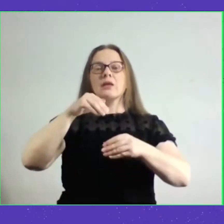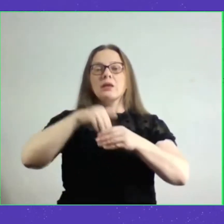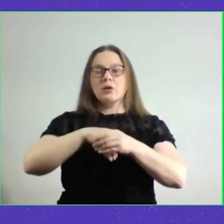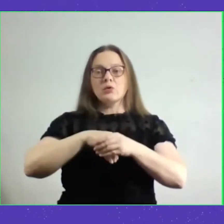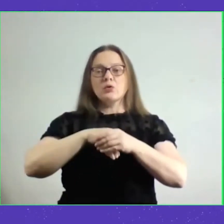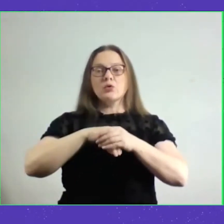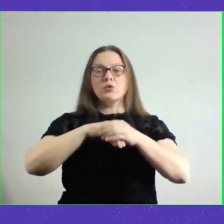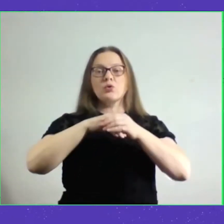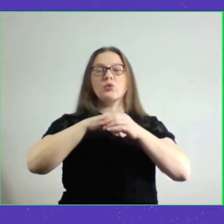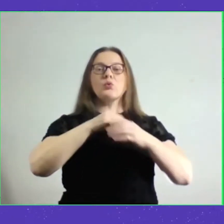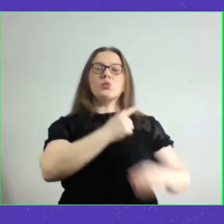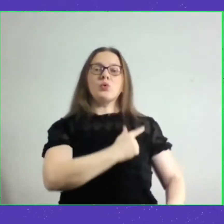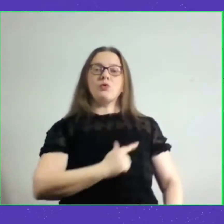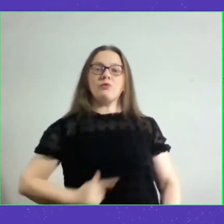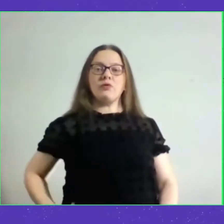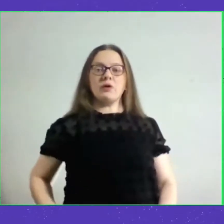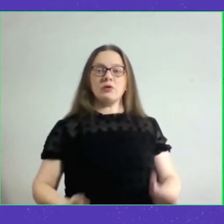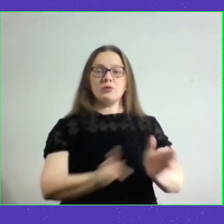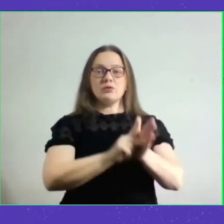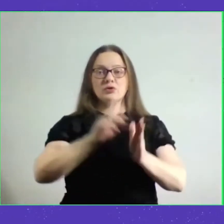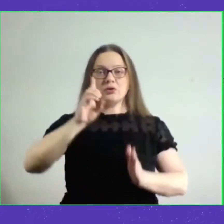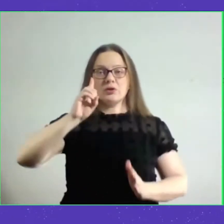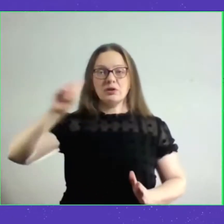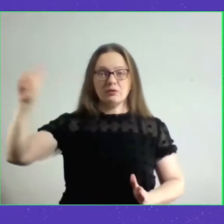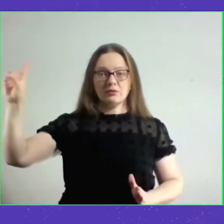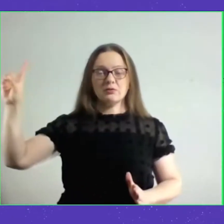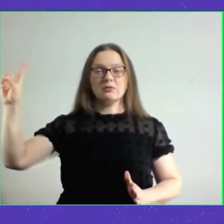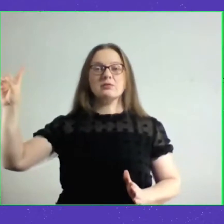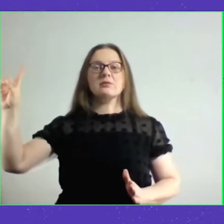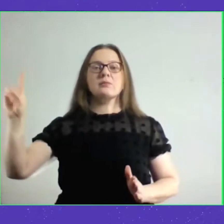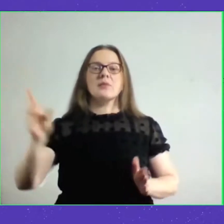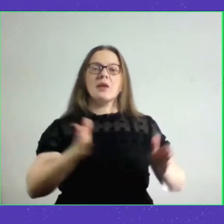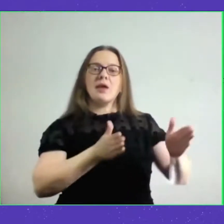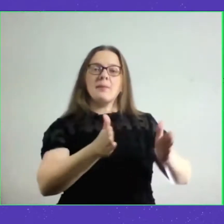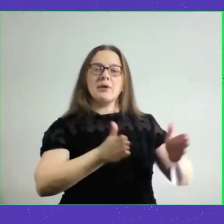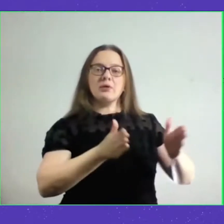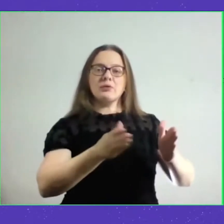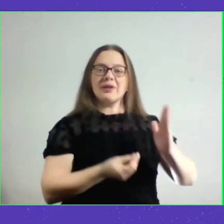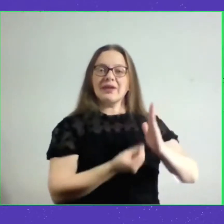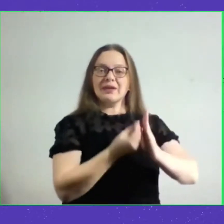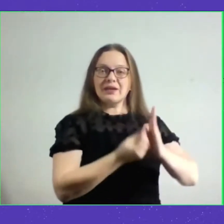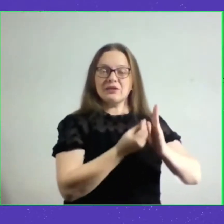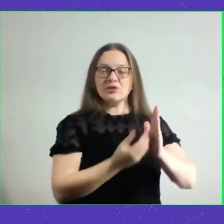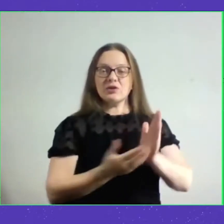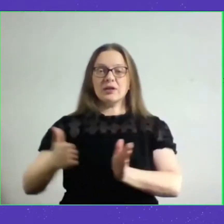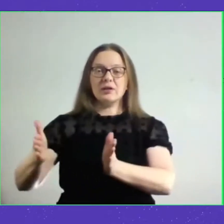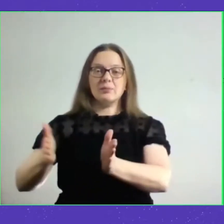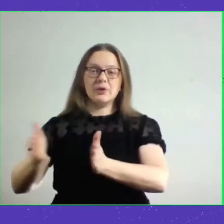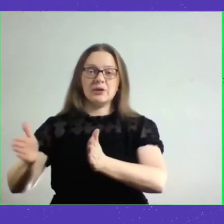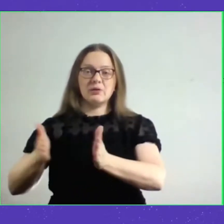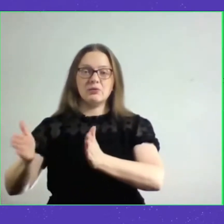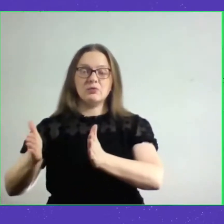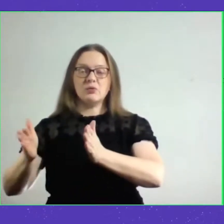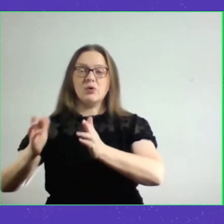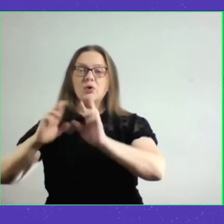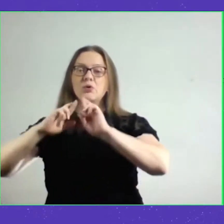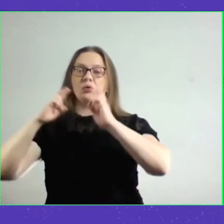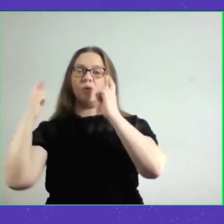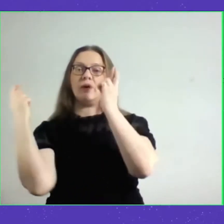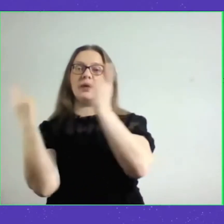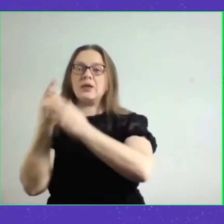e o período do reino milenar, que é na era vindoura. Esses